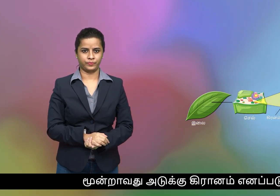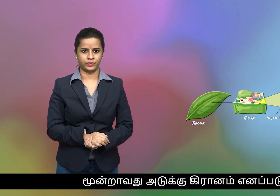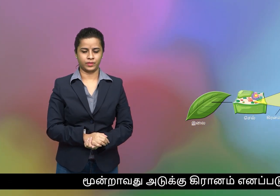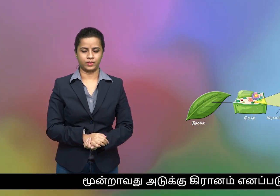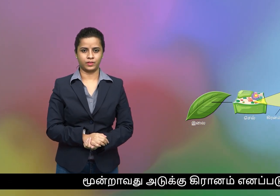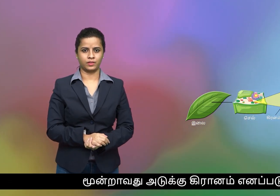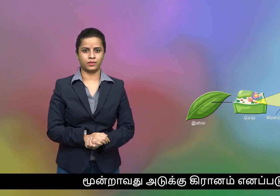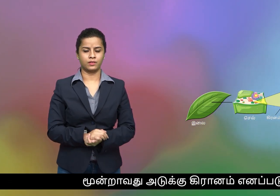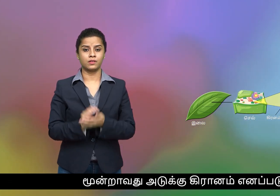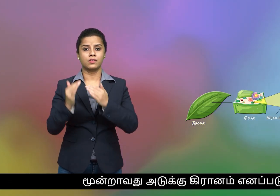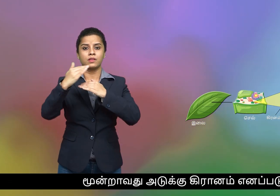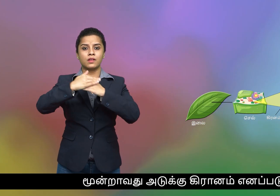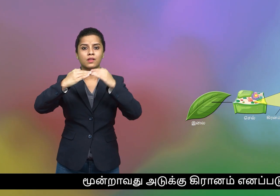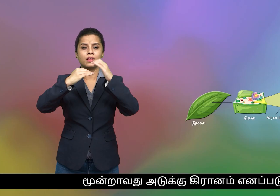மூன்றாவது அடுக்கு கிரானம் எனப்படும்